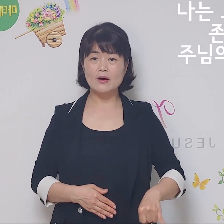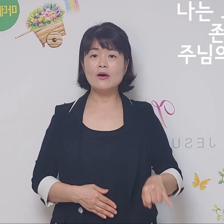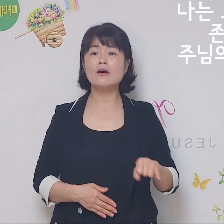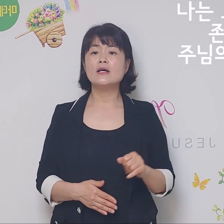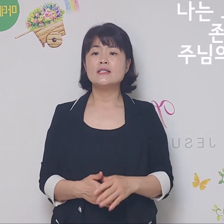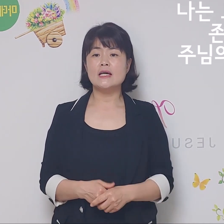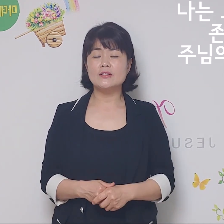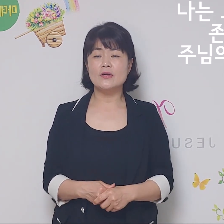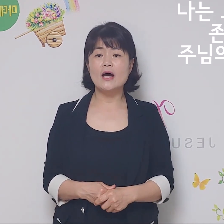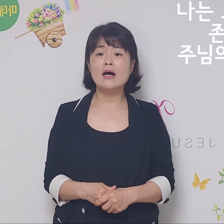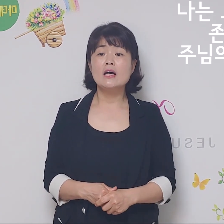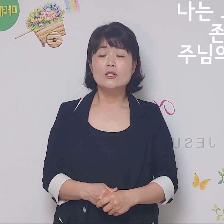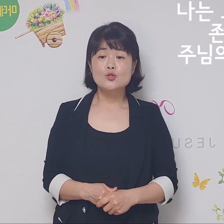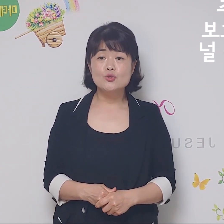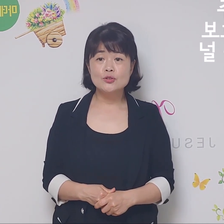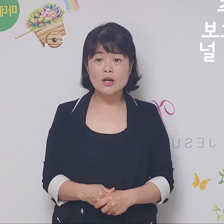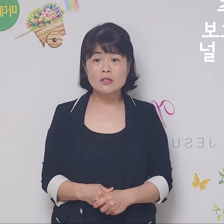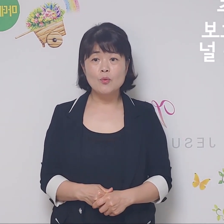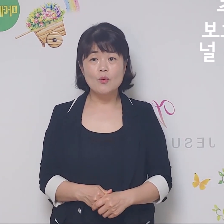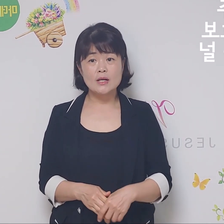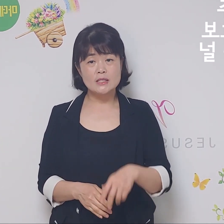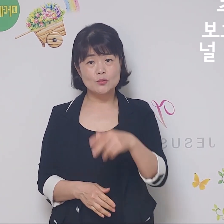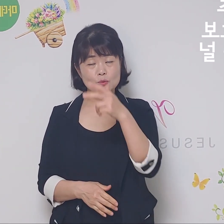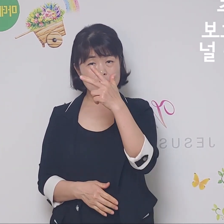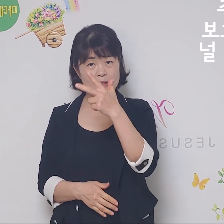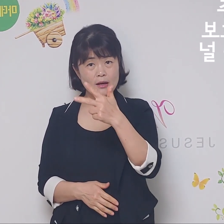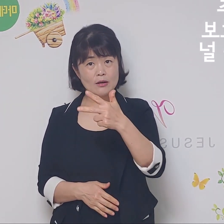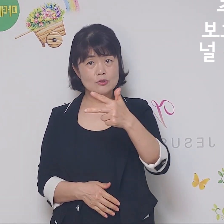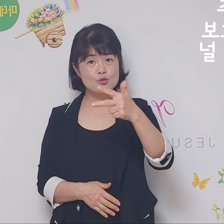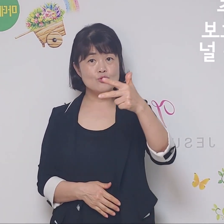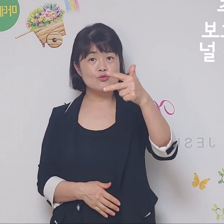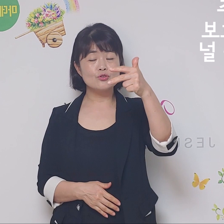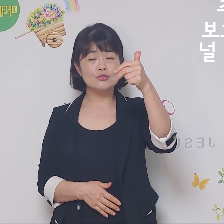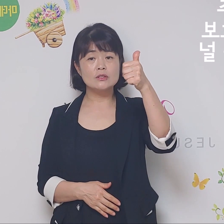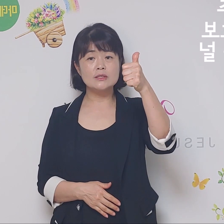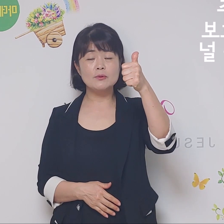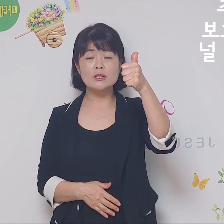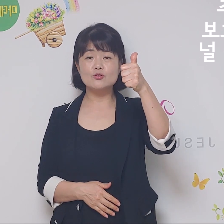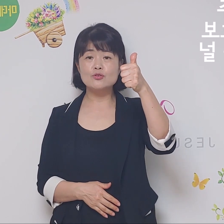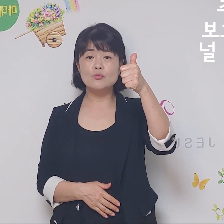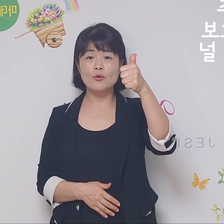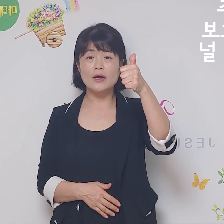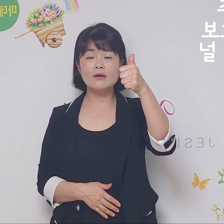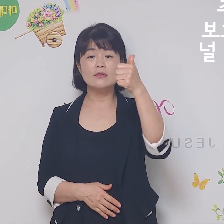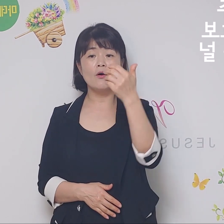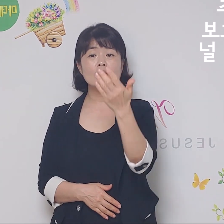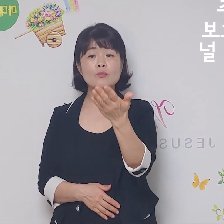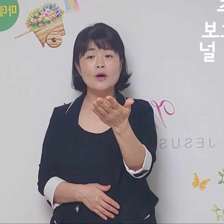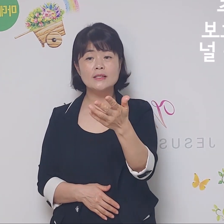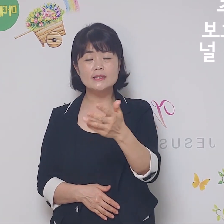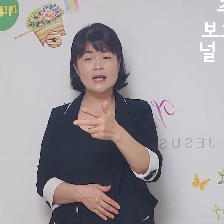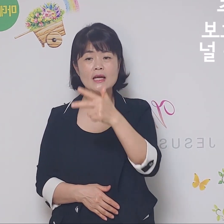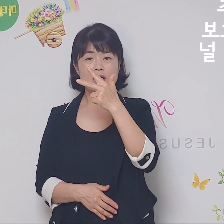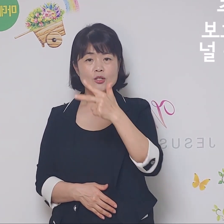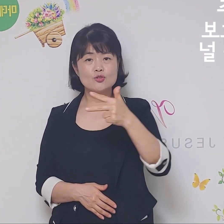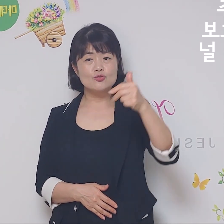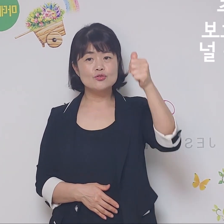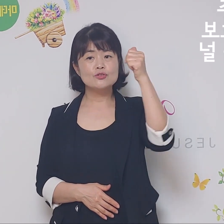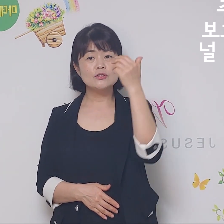돼요. 자녀라. 주 너를 보호하시고 똑같아요. 주 이번엔 누굴 보호해요? 너를 보호하는데 주